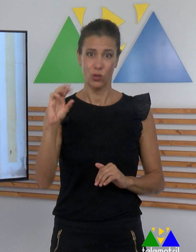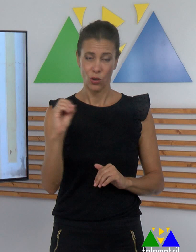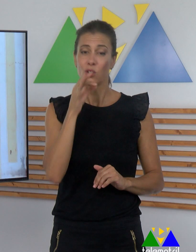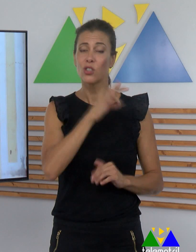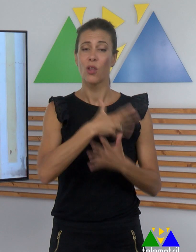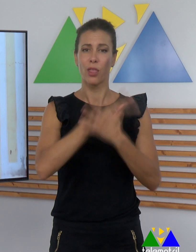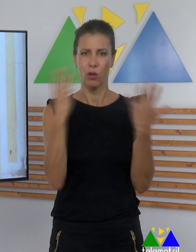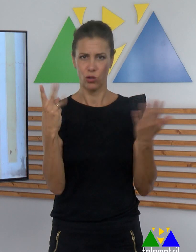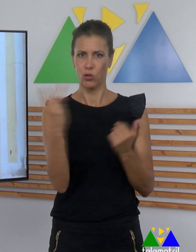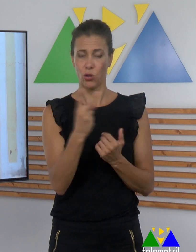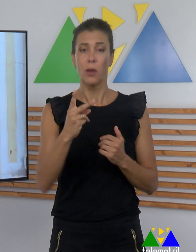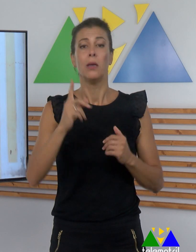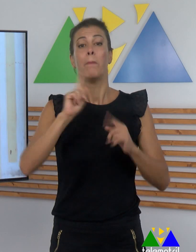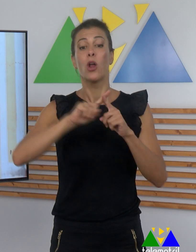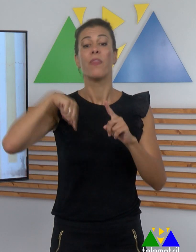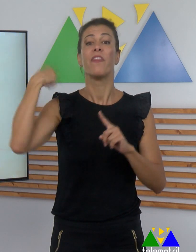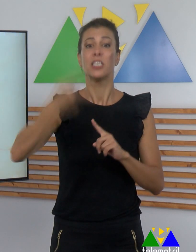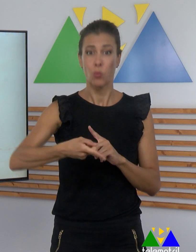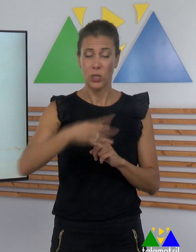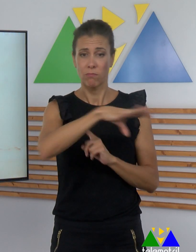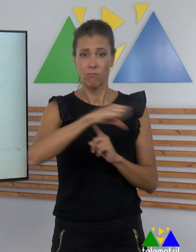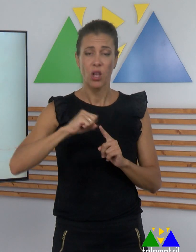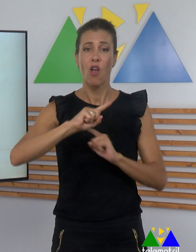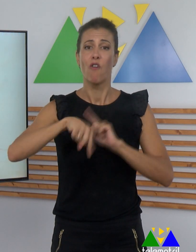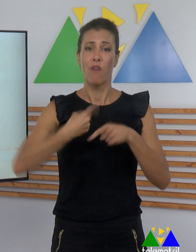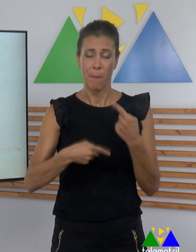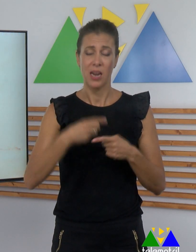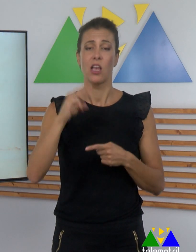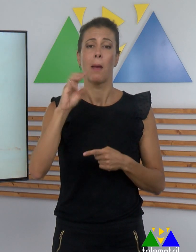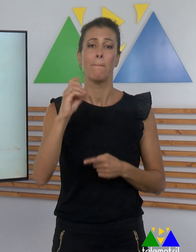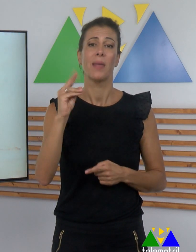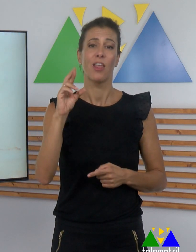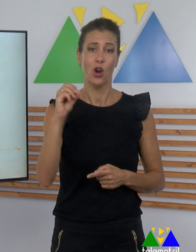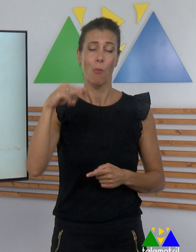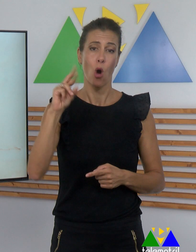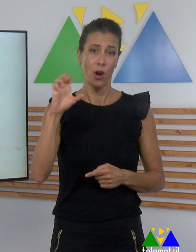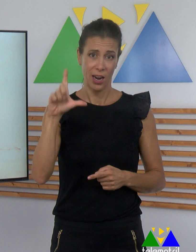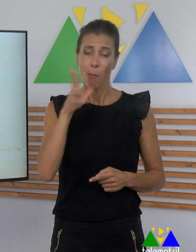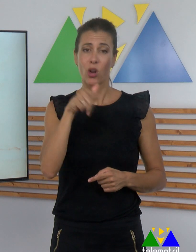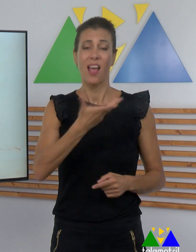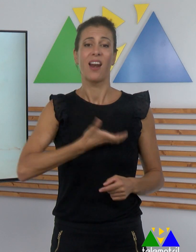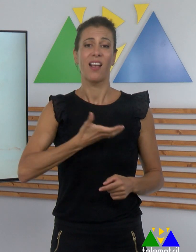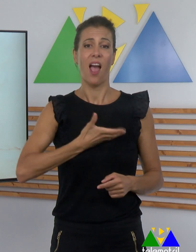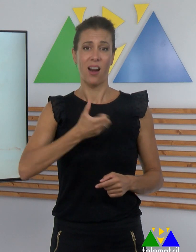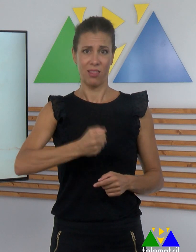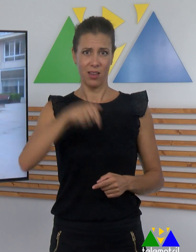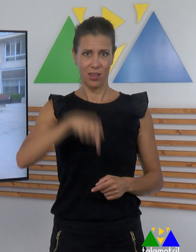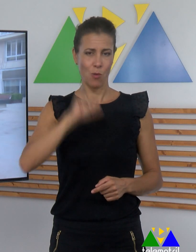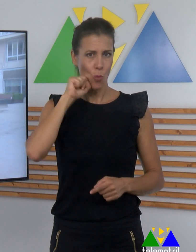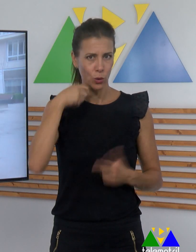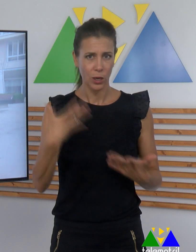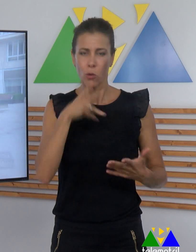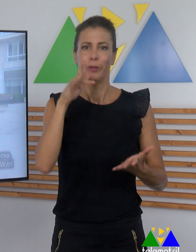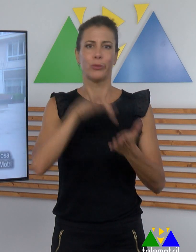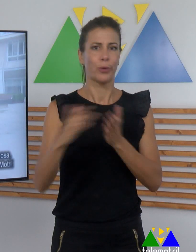la familia Moreu adquiere una de ellas y vivió Pedro Moreu, como decía, alcalde de Motril, fue el alcalde que le pilla los